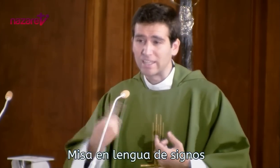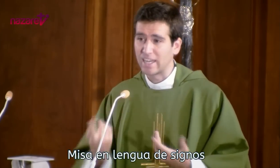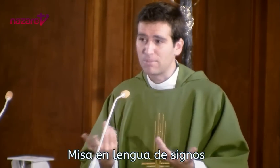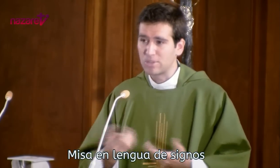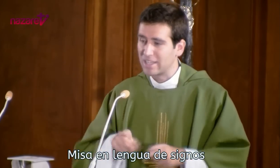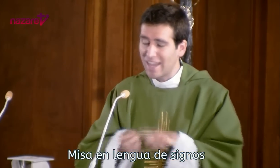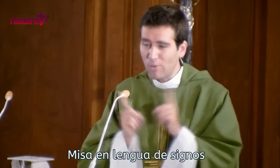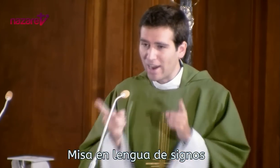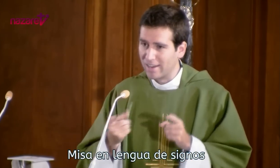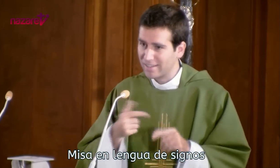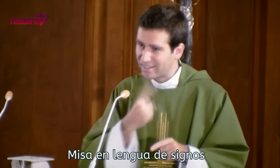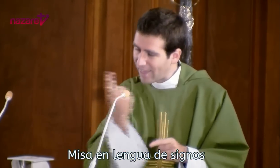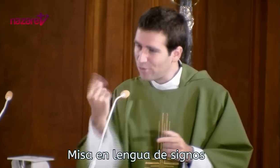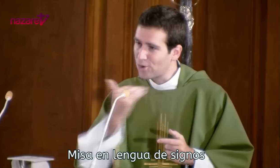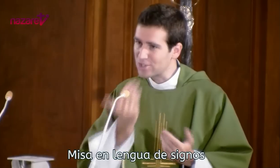tenemos, da igual, cada uno lo sabe.